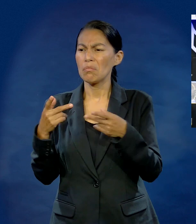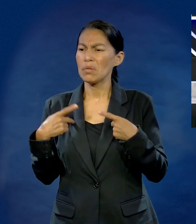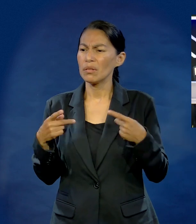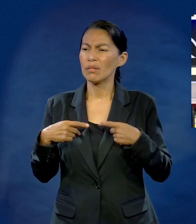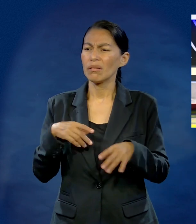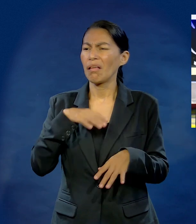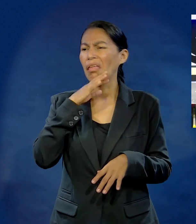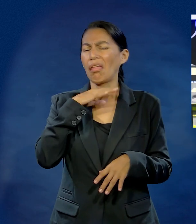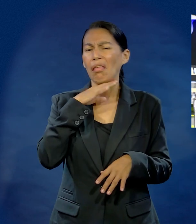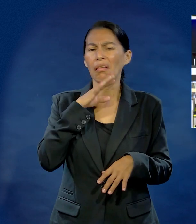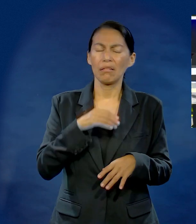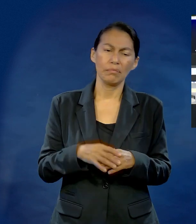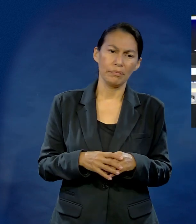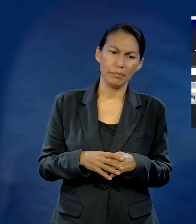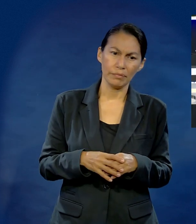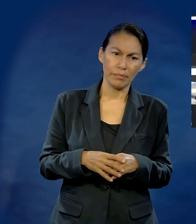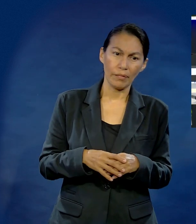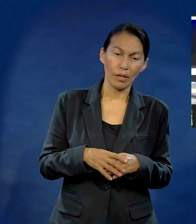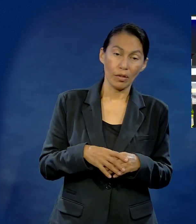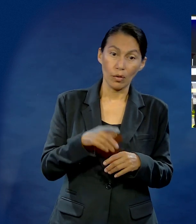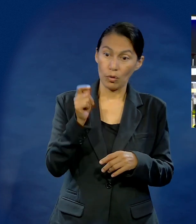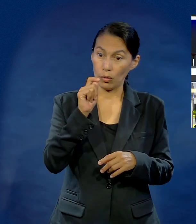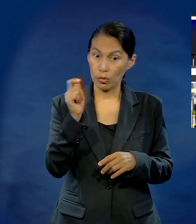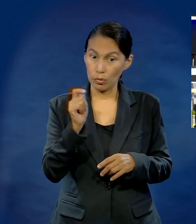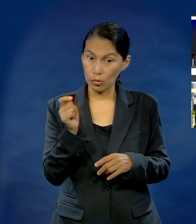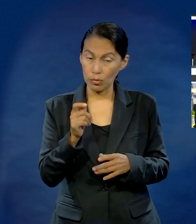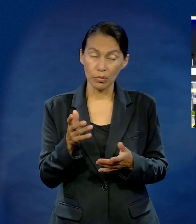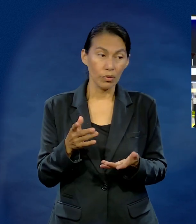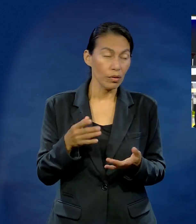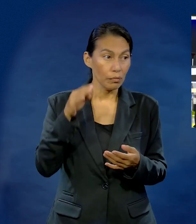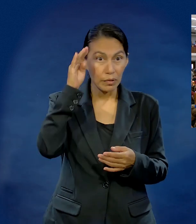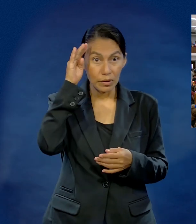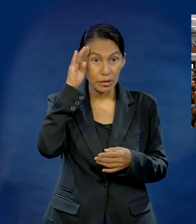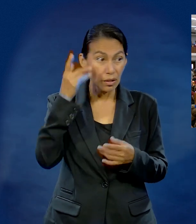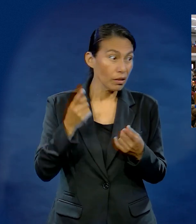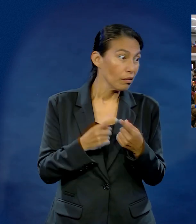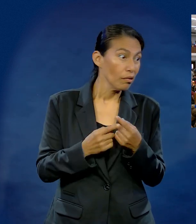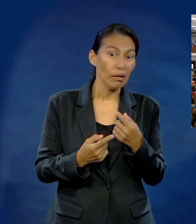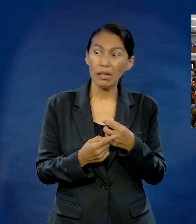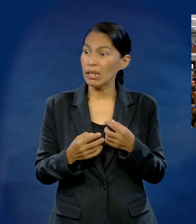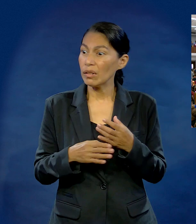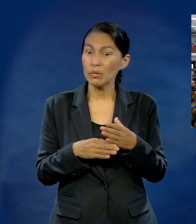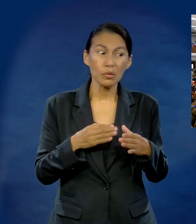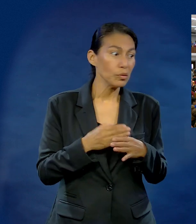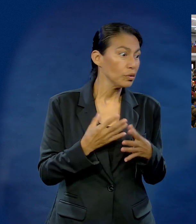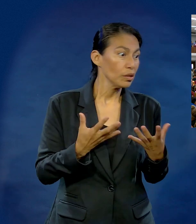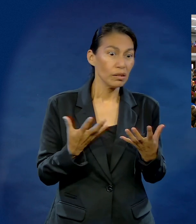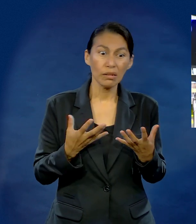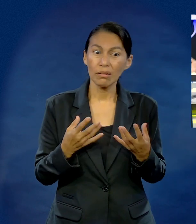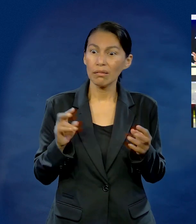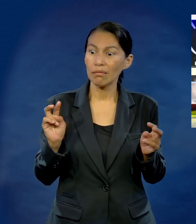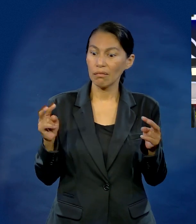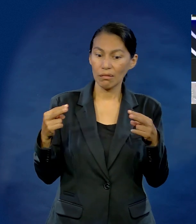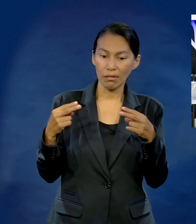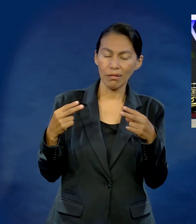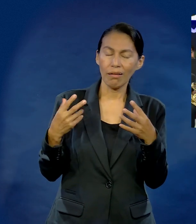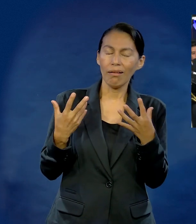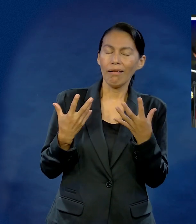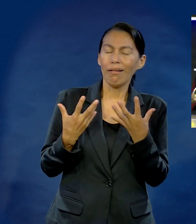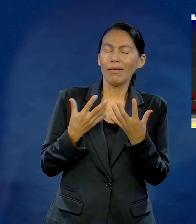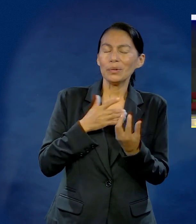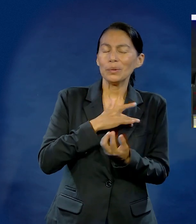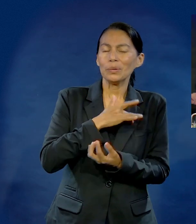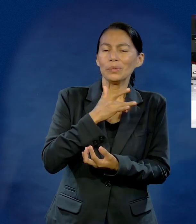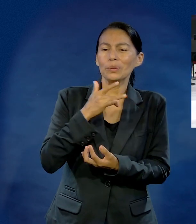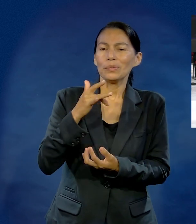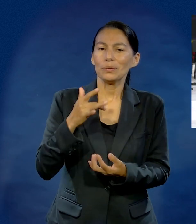todo eso y se pone muy bien, la gente no te escucha. Es más, los novios nomás están pensando que si las velas, que si todo va